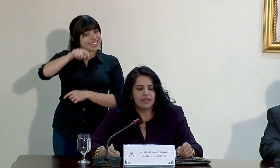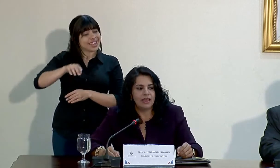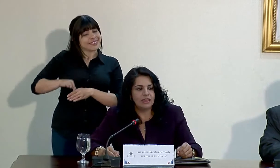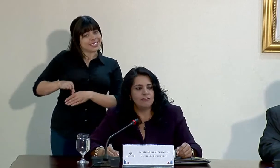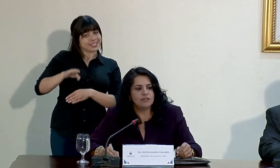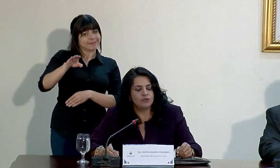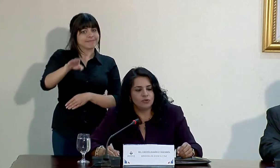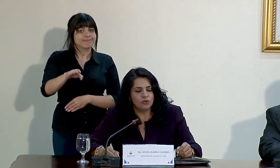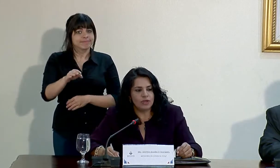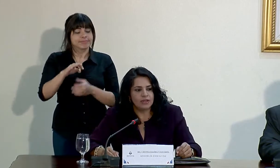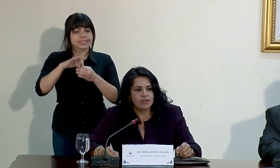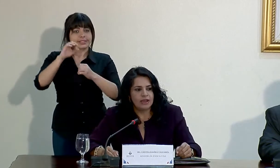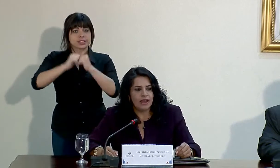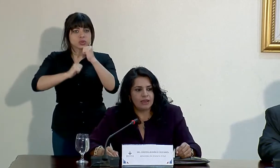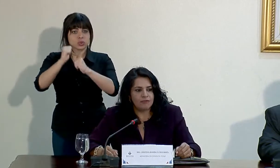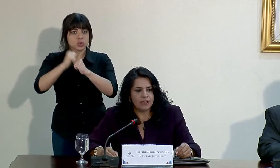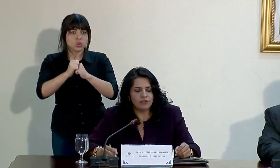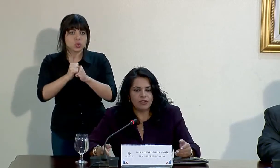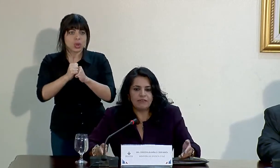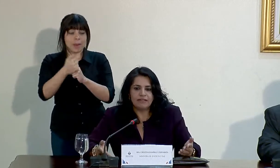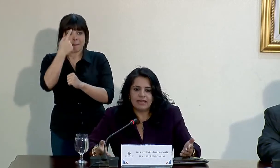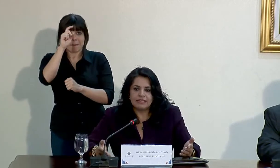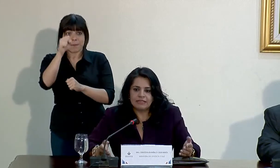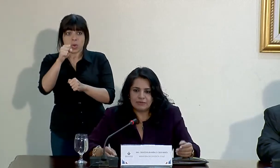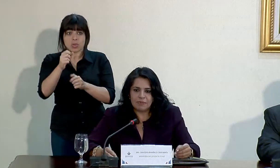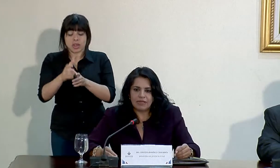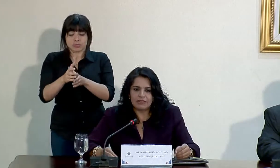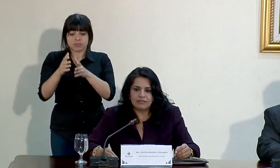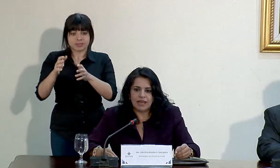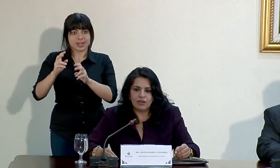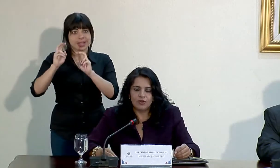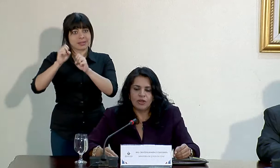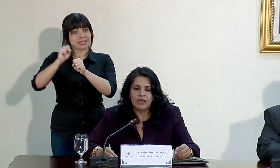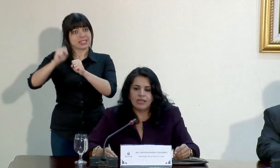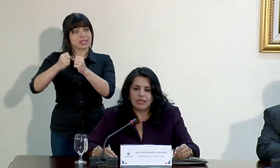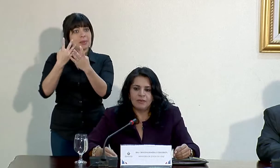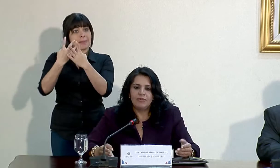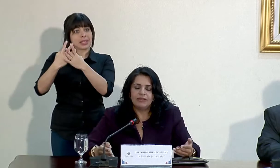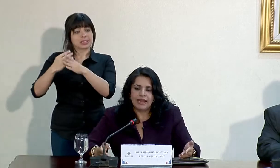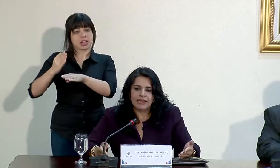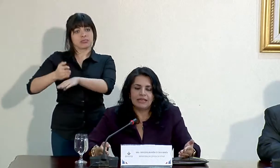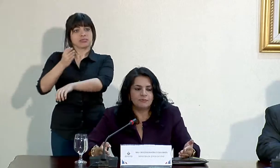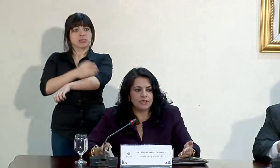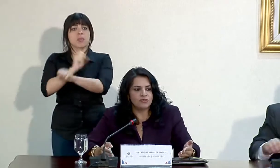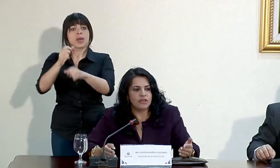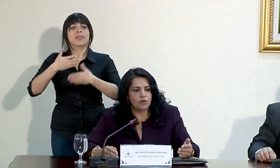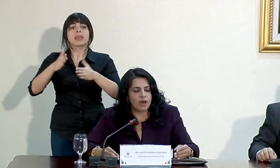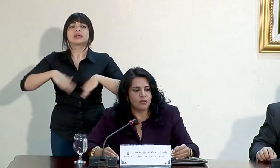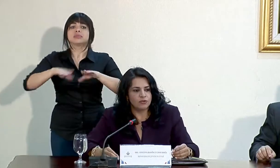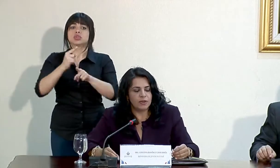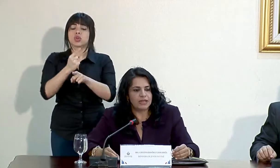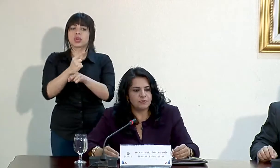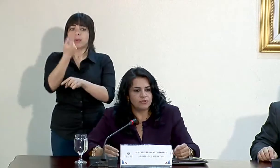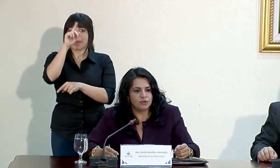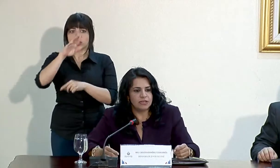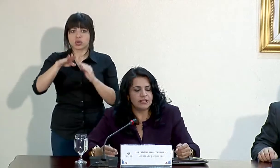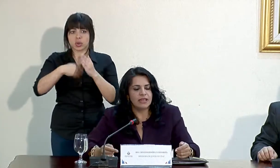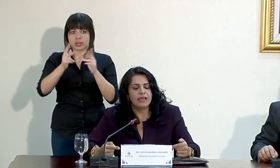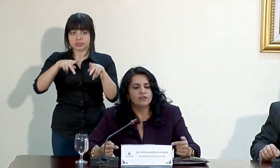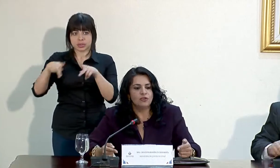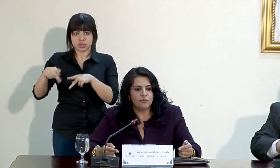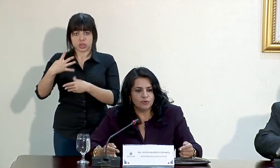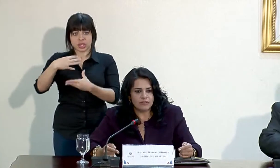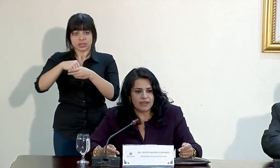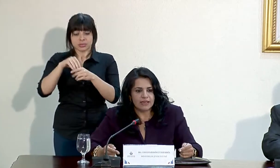invertir en infraestructura a efectos de levantar el sistema penitenciario y brindar espacios adecuados para las personas